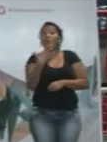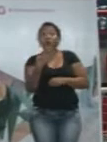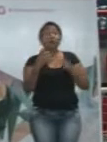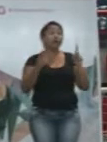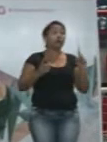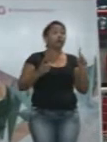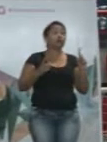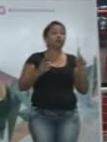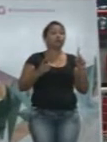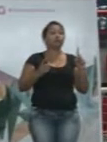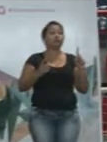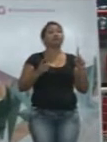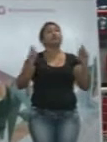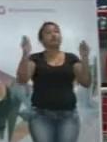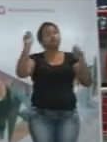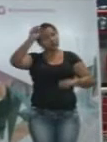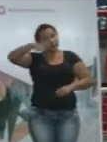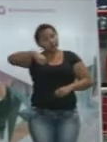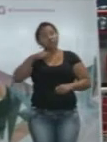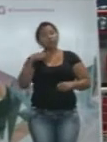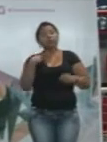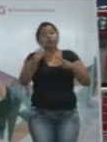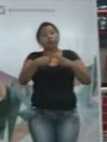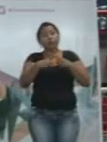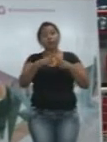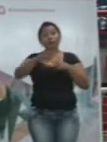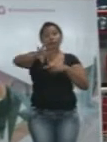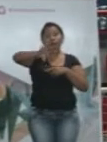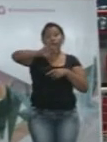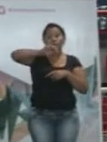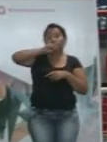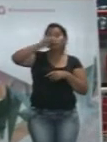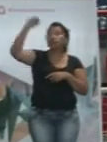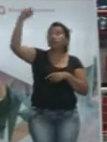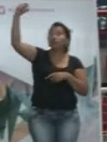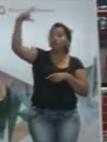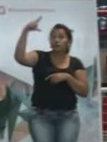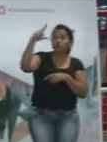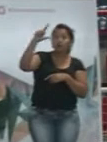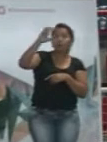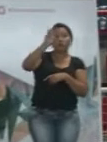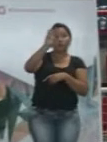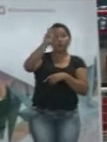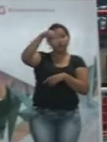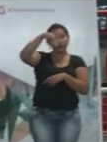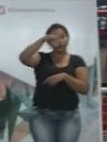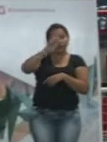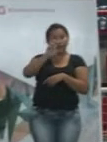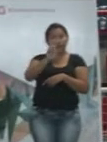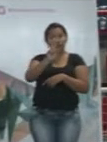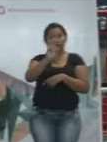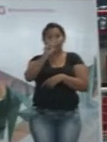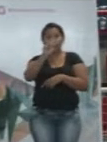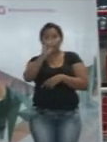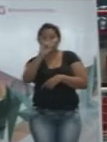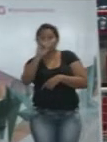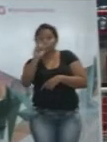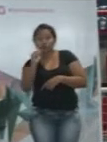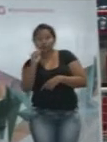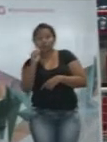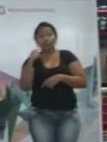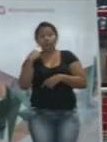Vai ser, porque eu vou estar absorvendo a energia solar e aí eu vou estar produzindo uma substância que eu posso